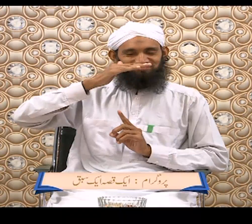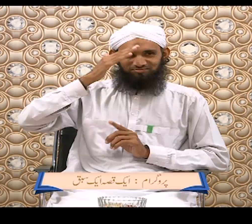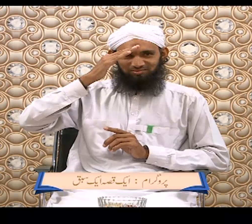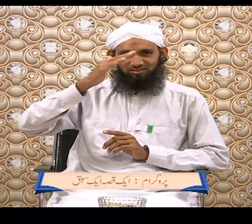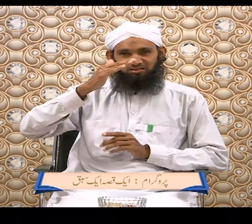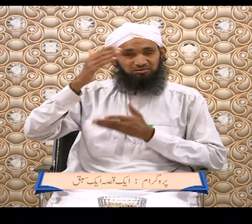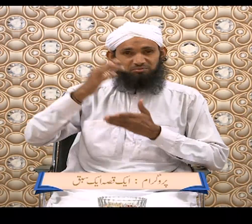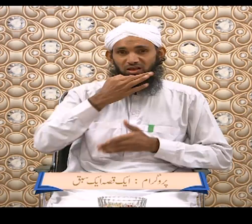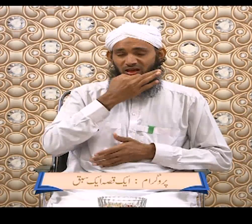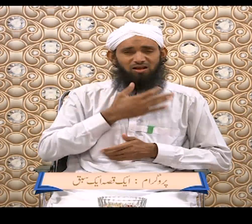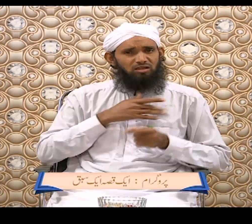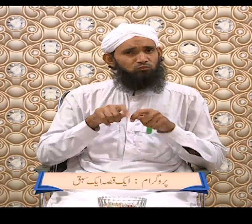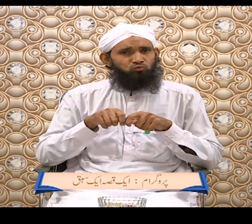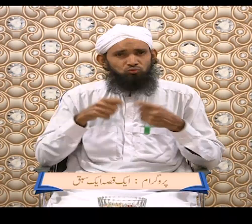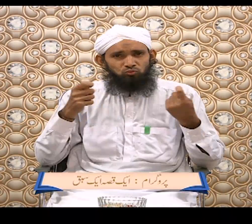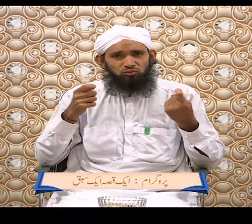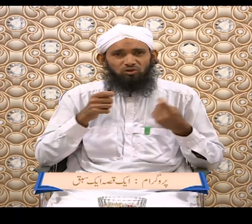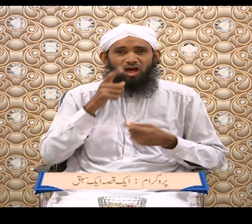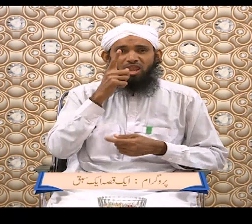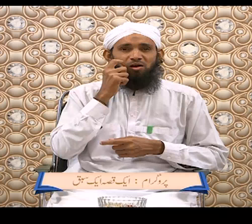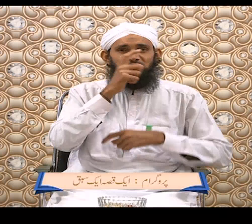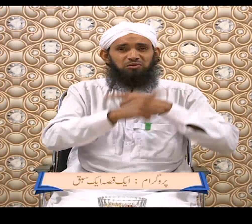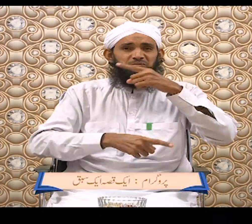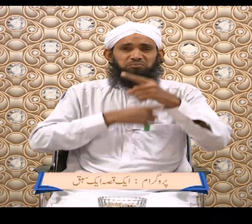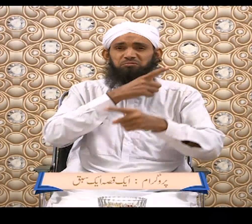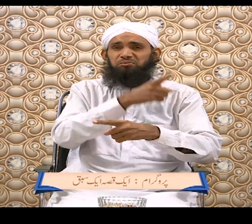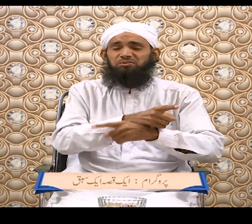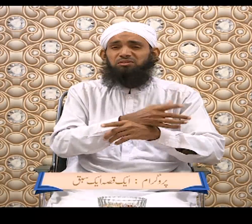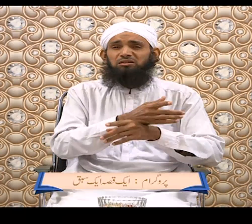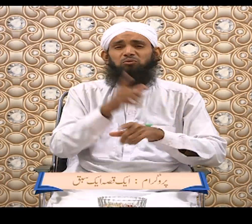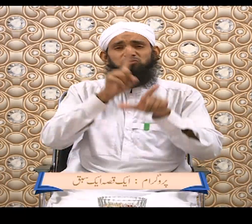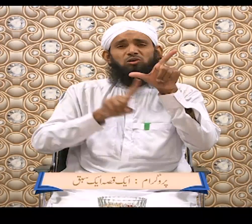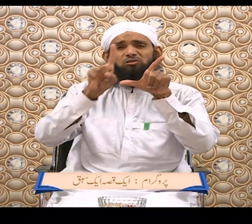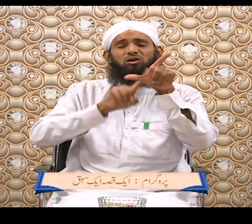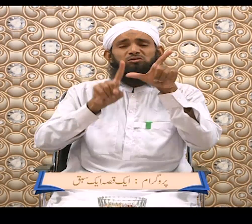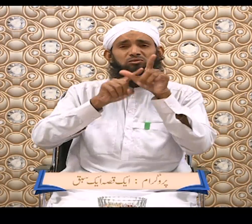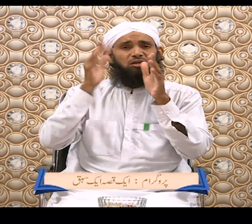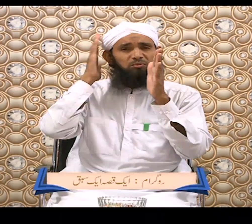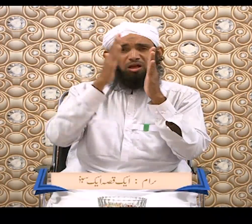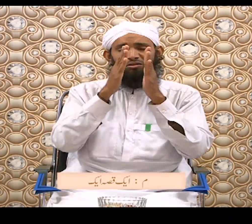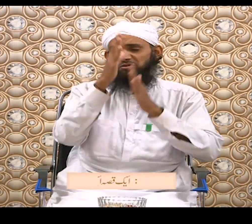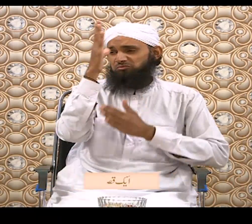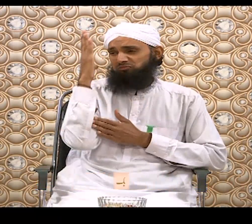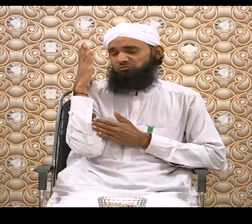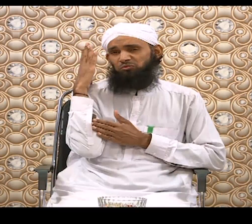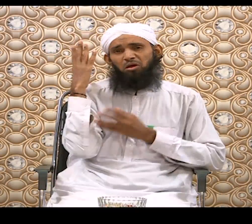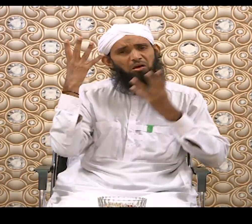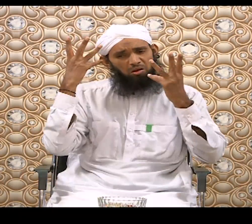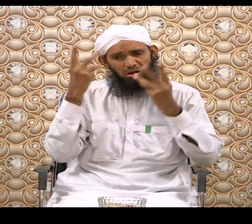کی شان میں بے عدبی کا مرتقب ہوا تو اس کی برسوں کی عبادتیں بیکار اور ہزاروں سال کی